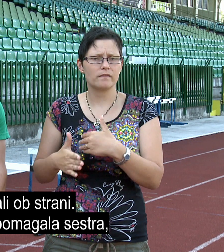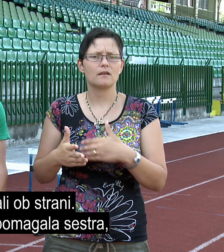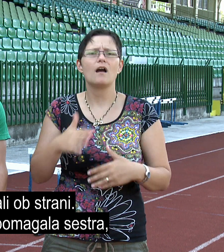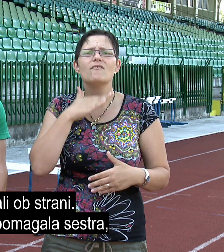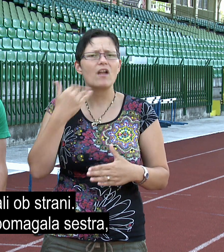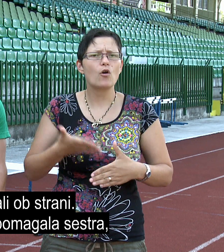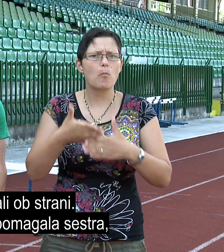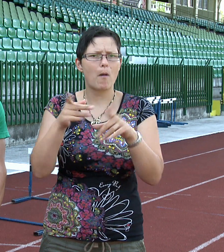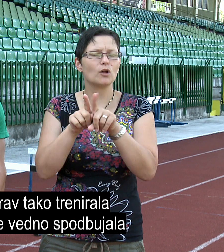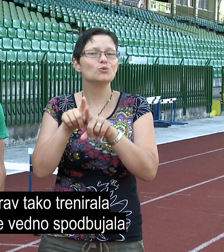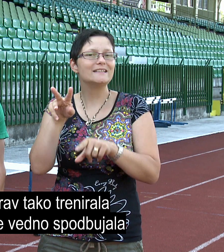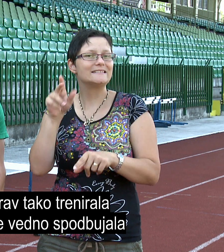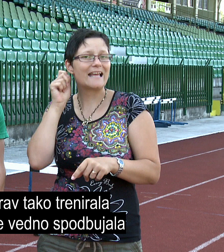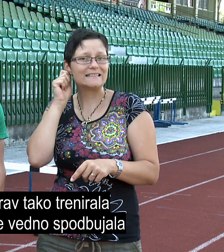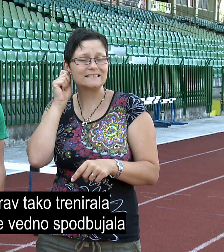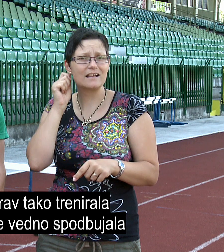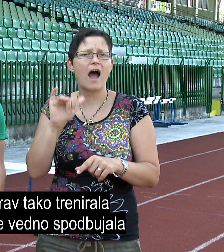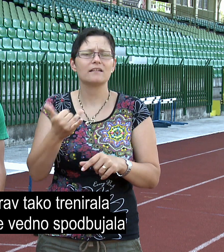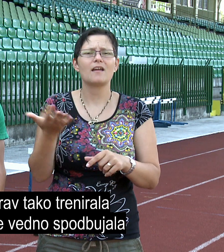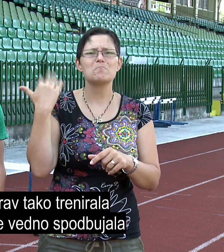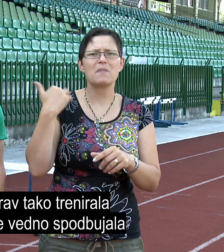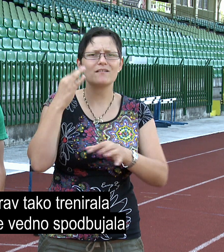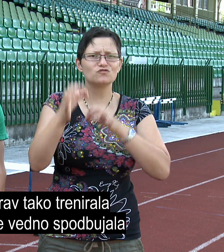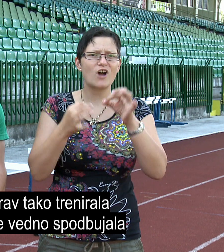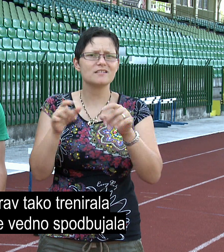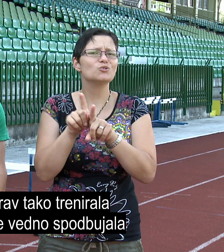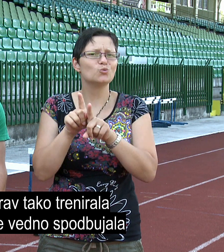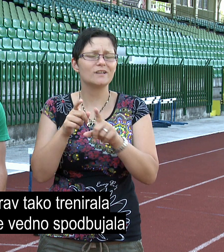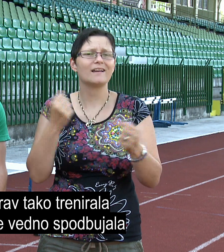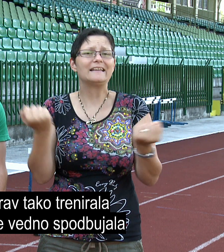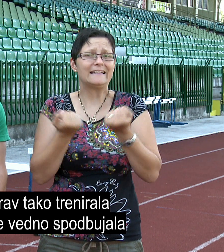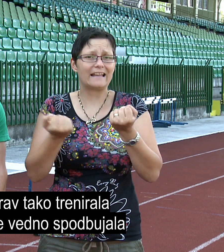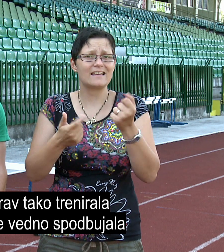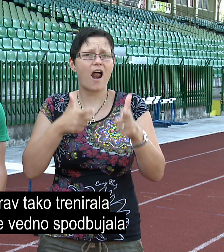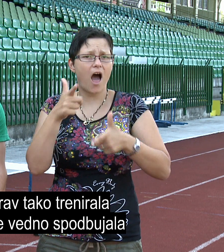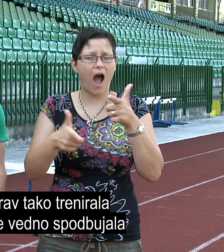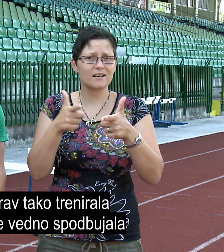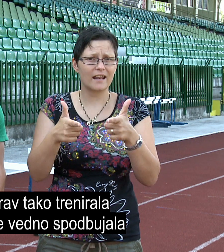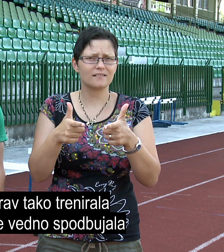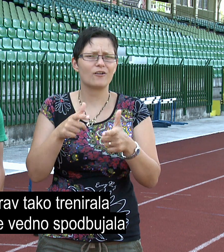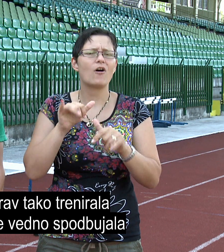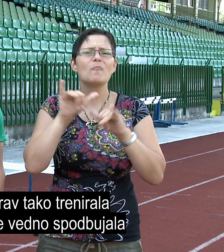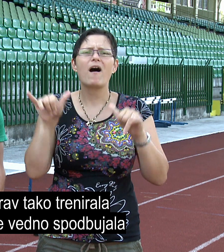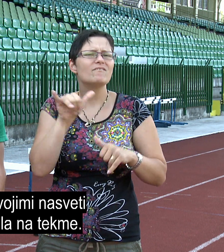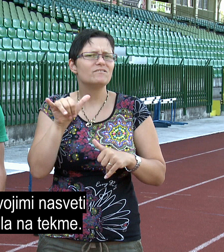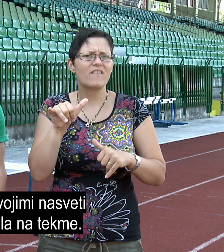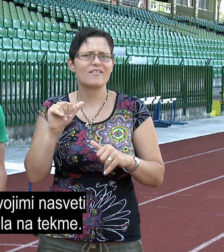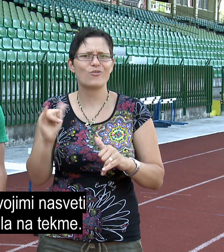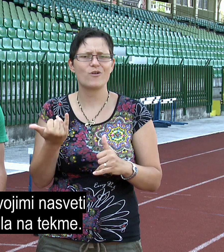tudi sestra, ki je prav tako včasih trenirala atletiko in mi je vedno motivirala